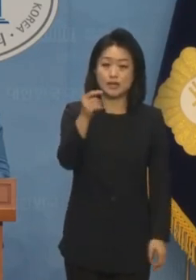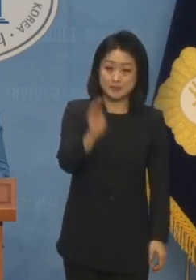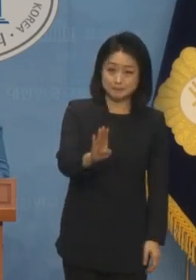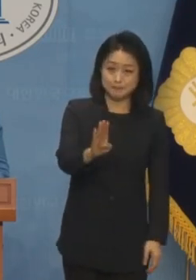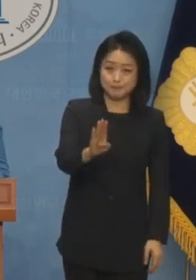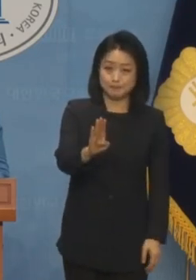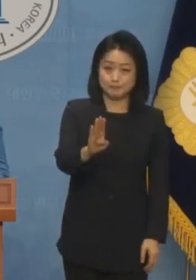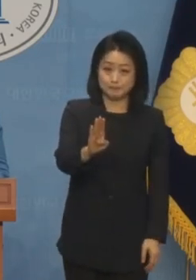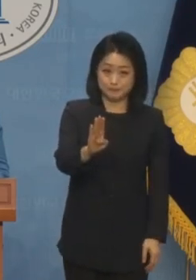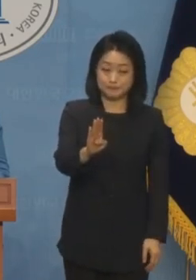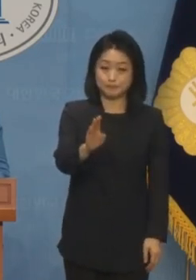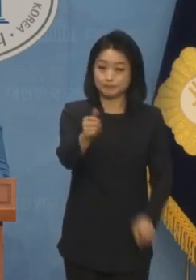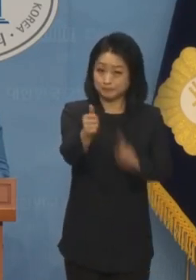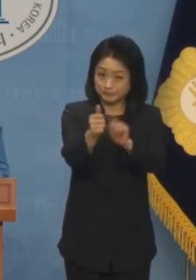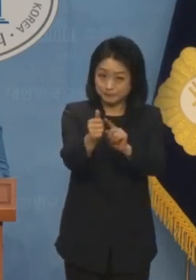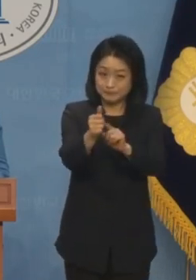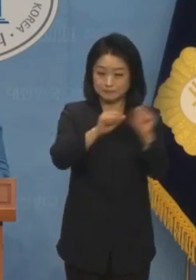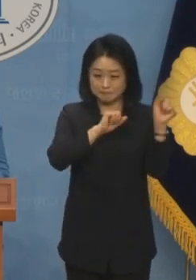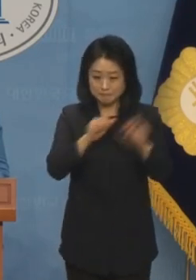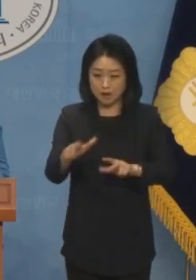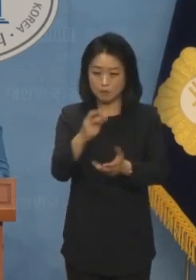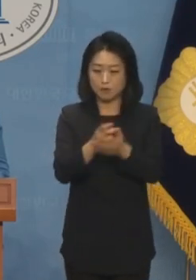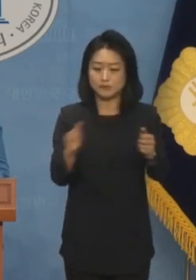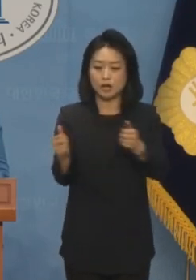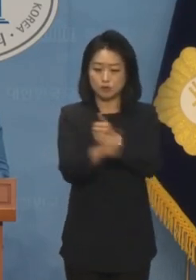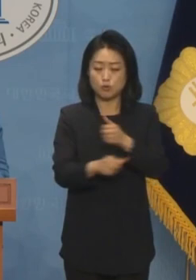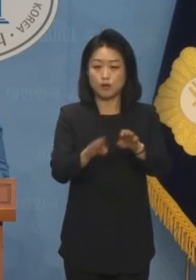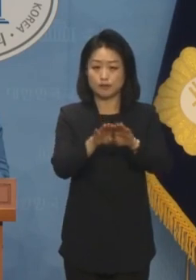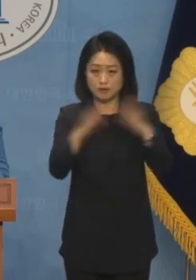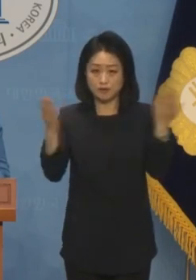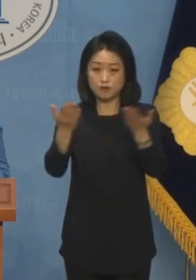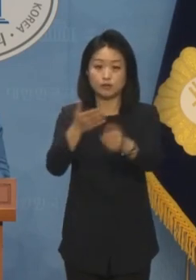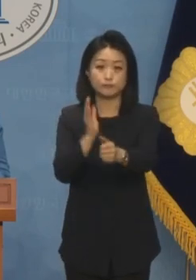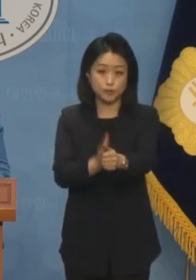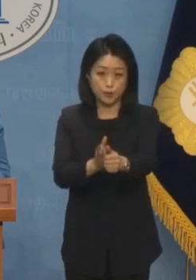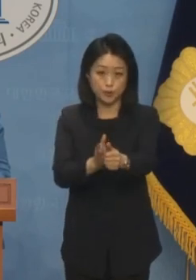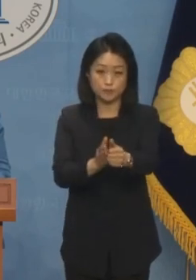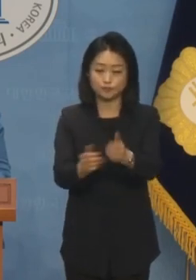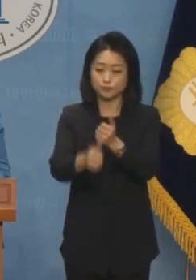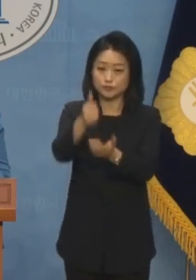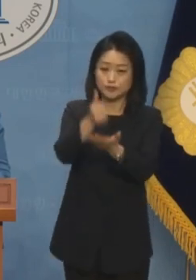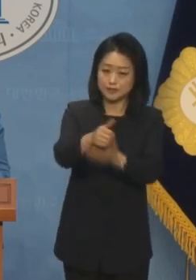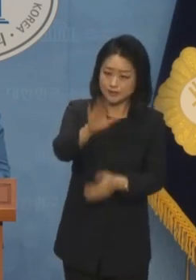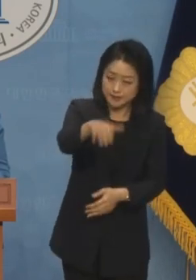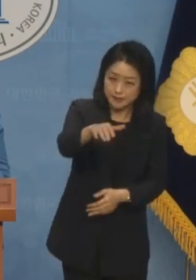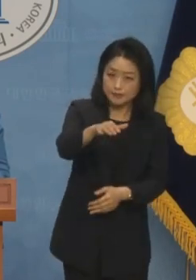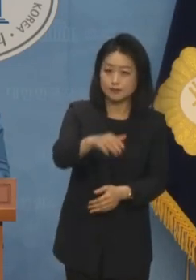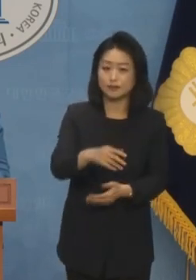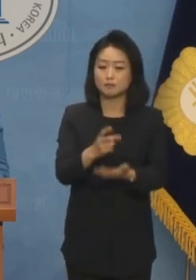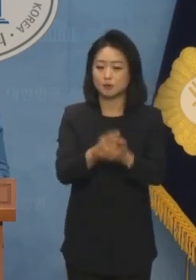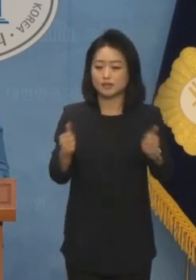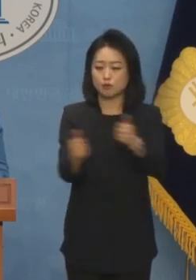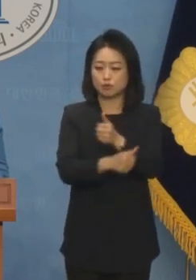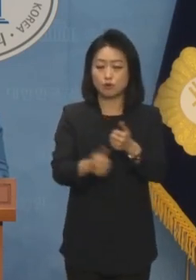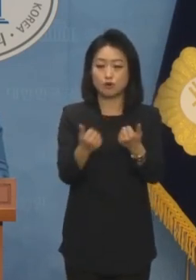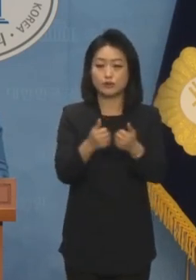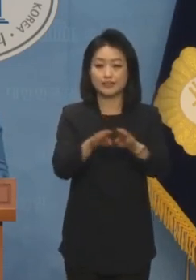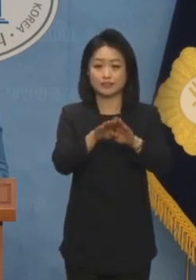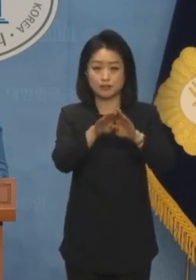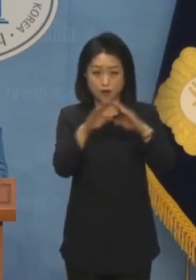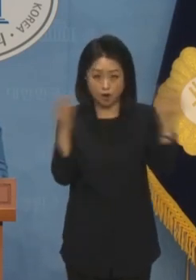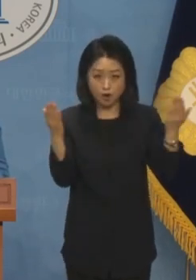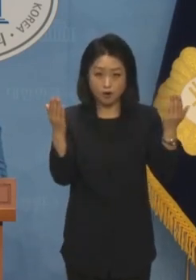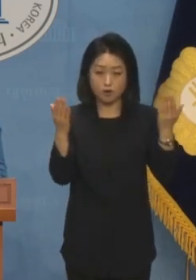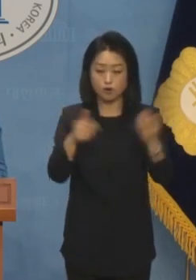김도읍 법사위원장은 당장 법사위를 여십시오. 김도읍 위원장 법사위를 열어서 구하라법,